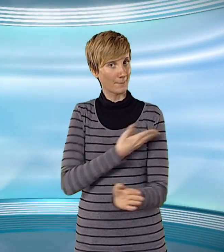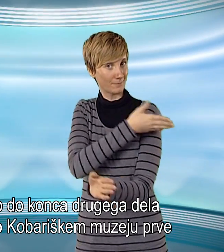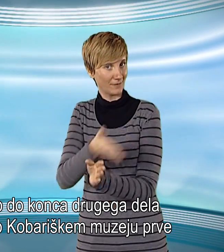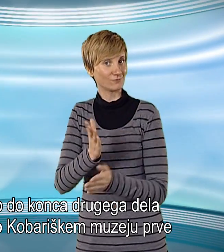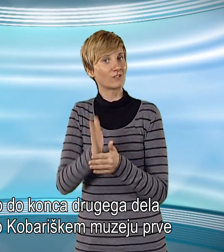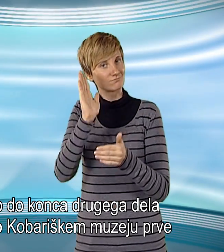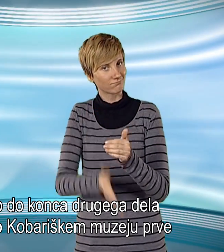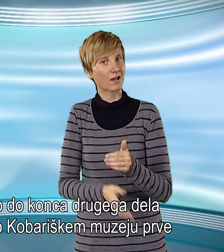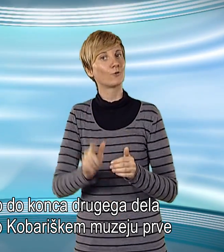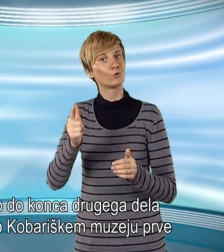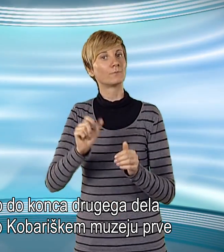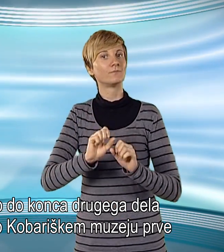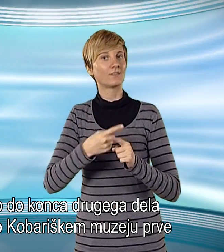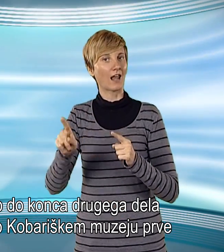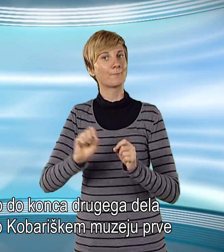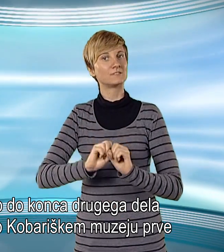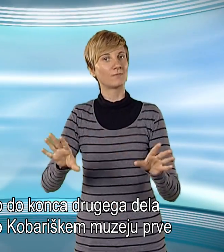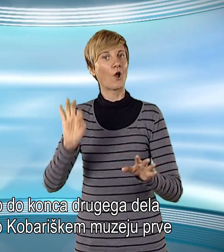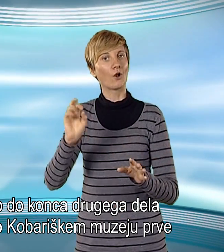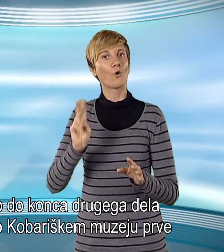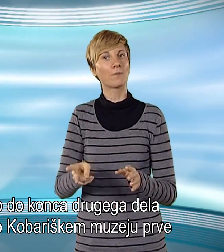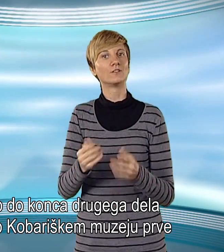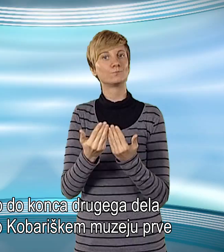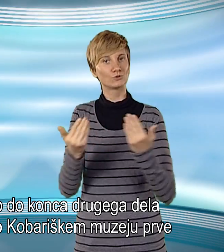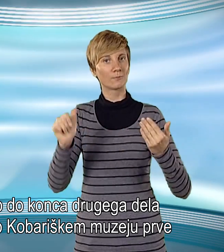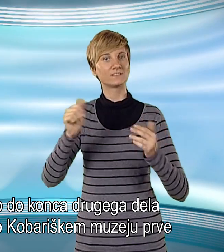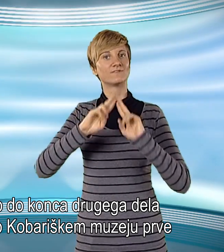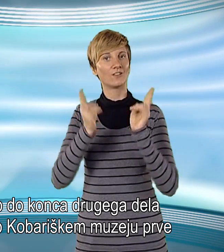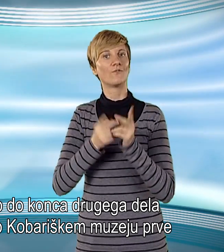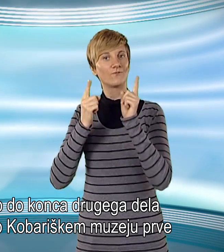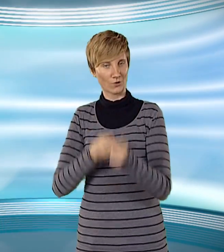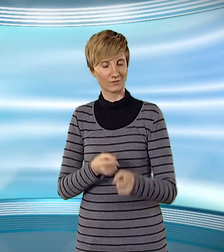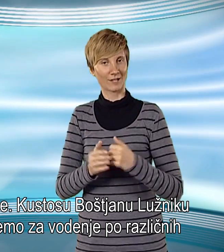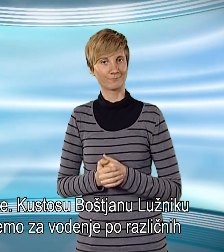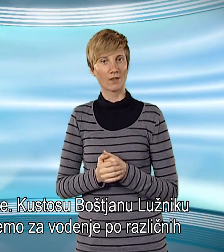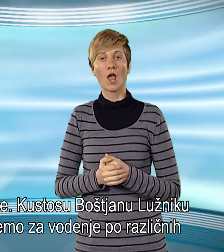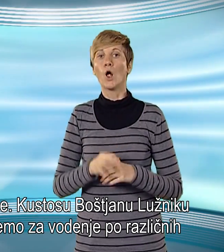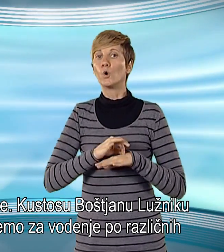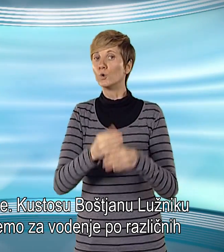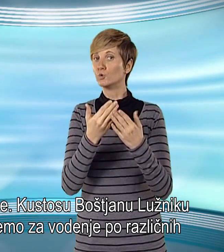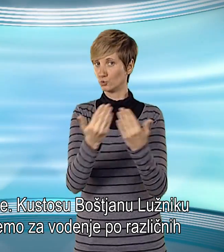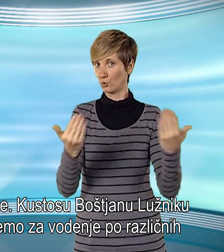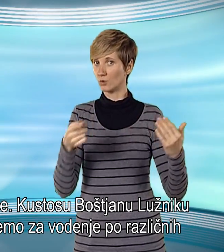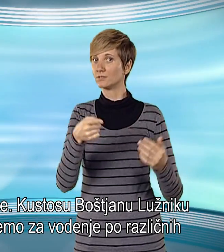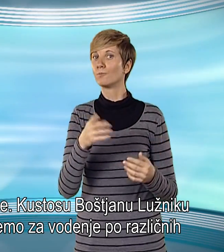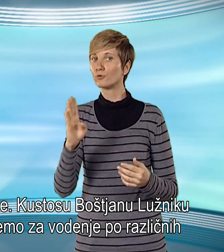Prišli smo do konca drugega dela prispevka o Kobariškem muzeju prve svetovne vojne. Kustosu Boštjanu Lužniku